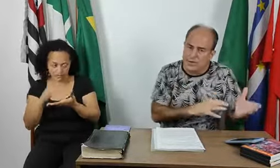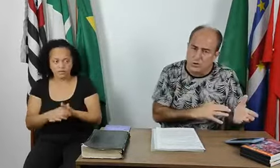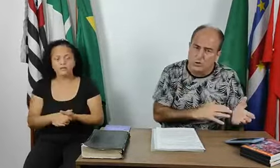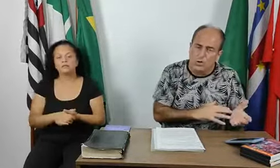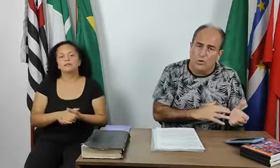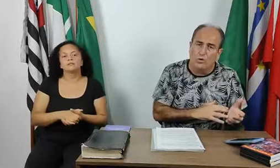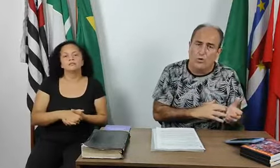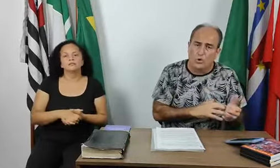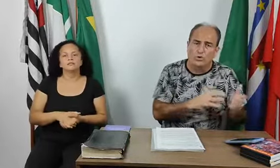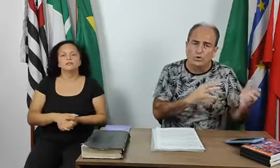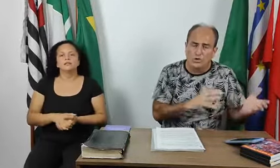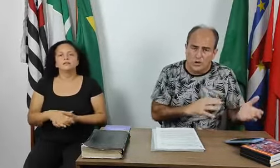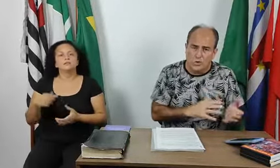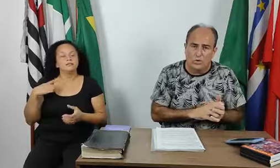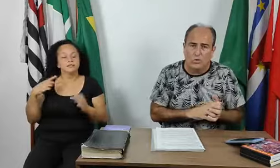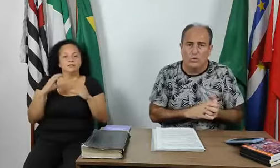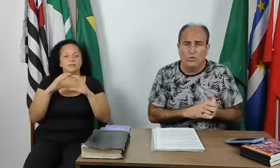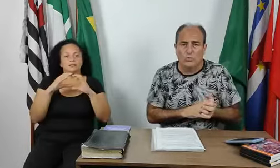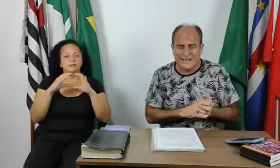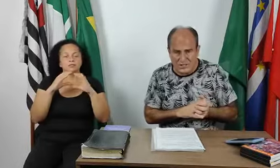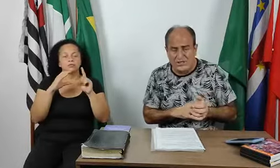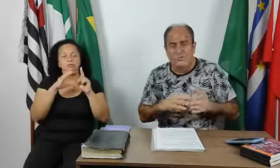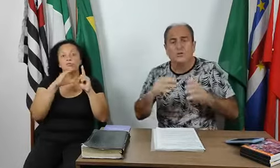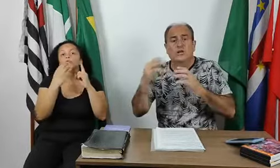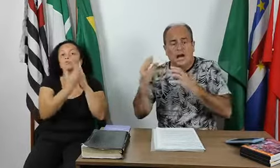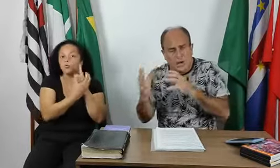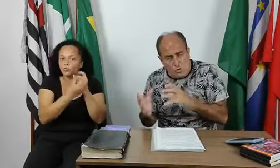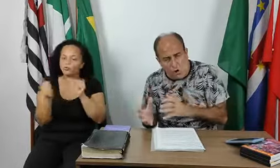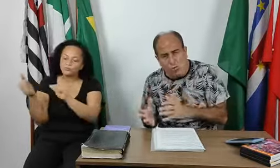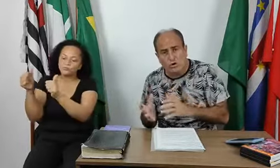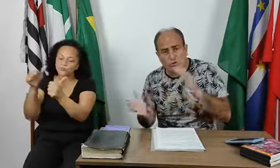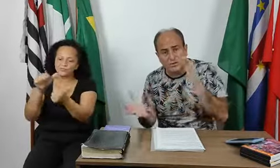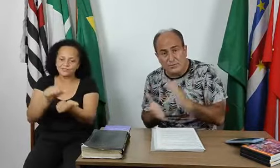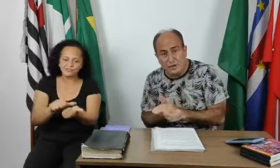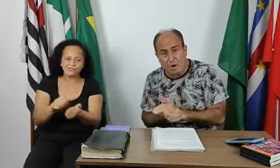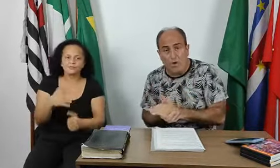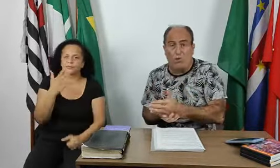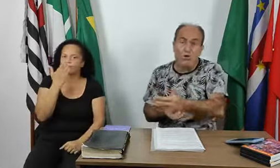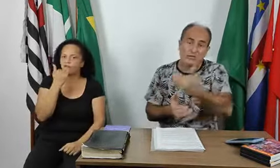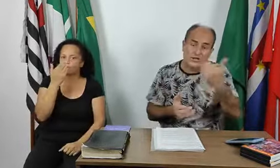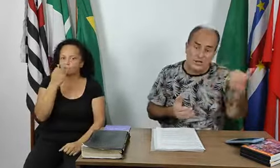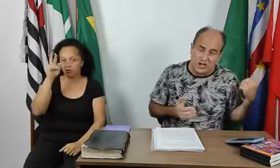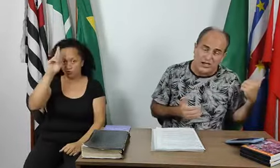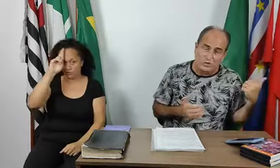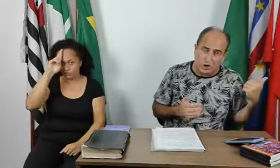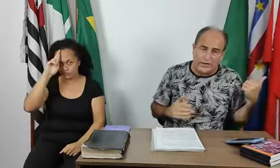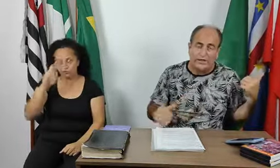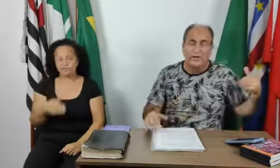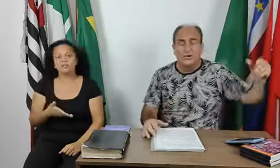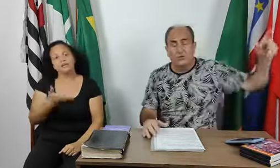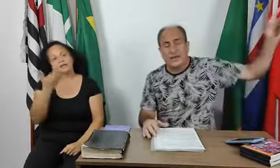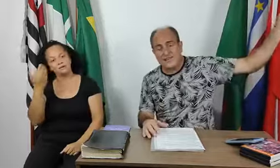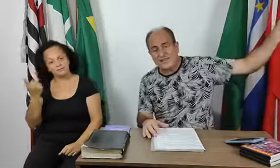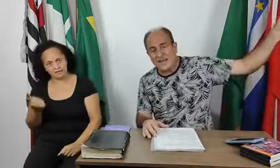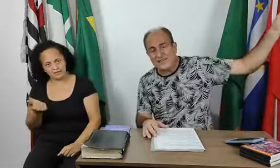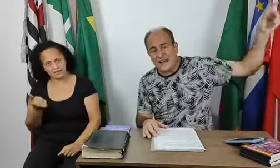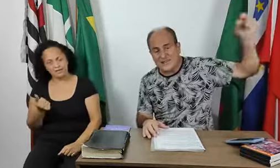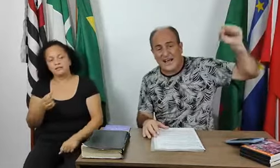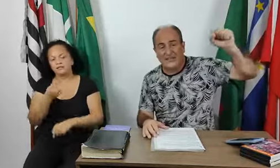vai ter o culto, o batismo. Aí o almoço, terminou o almoço, a gente retorna, porque